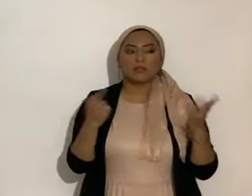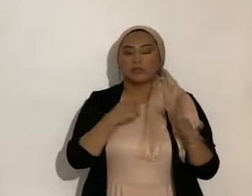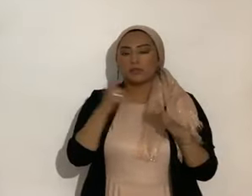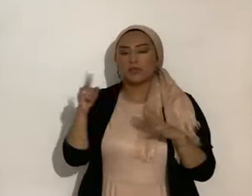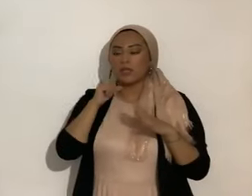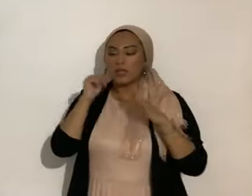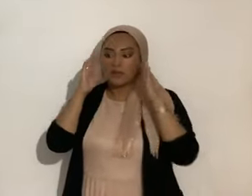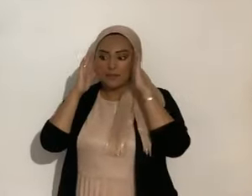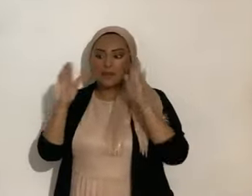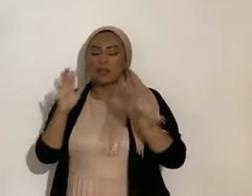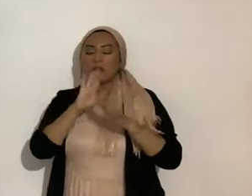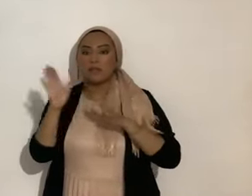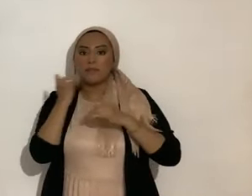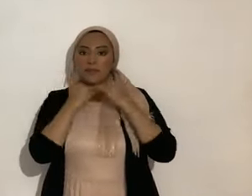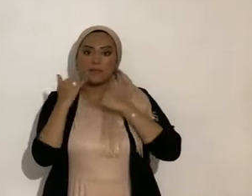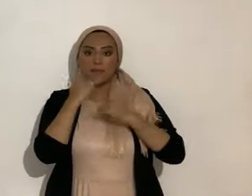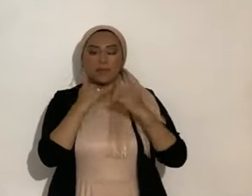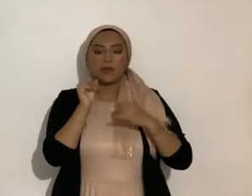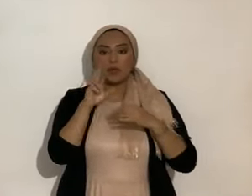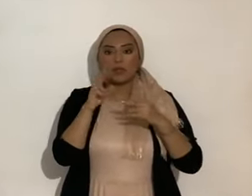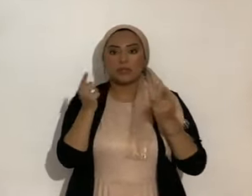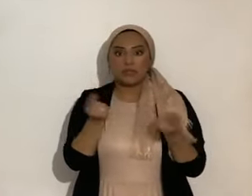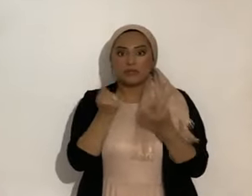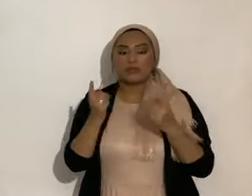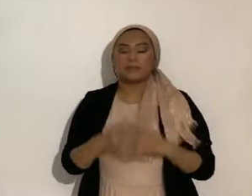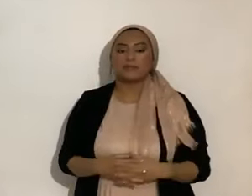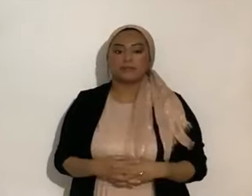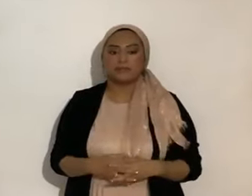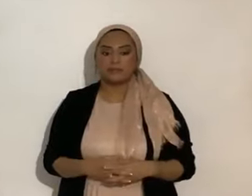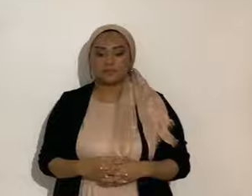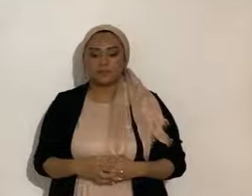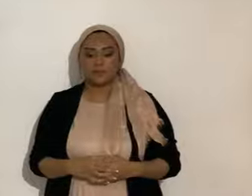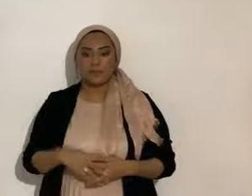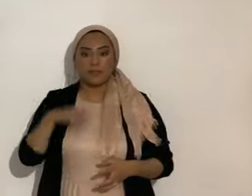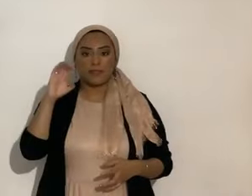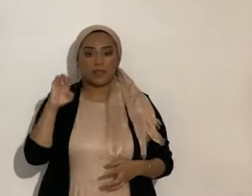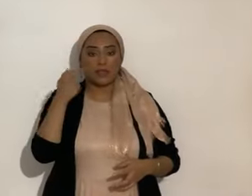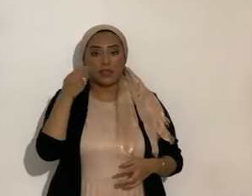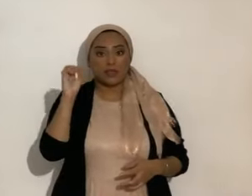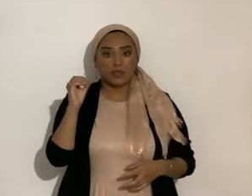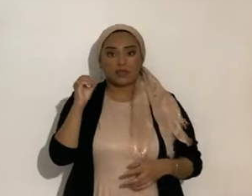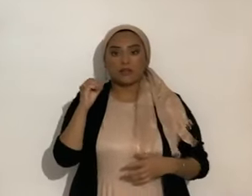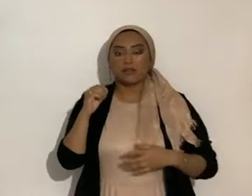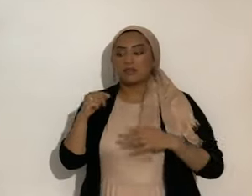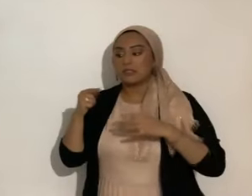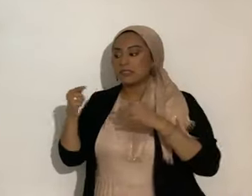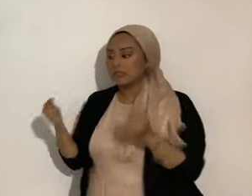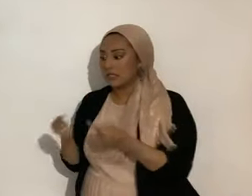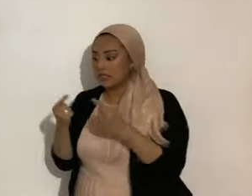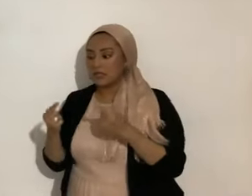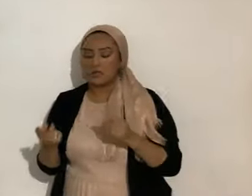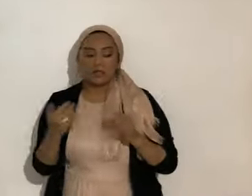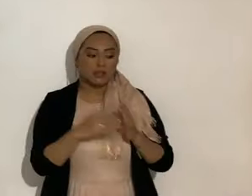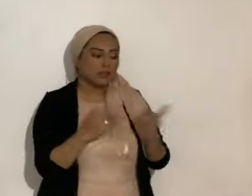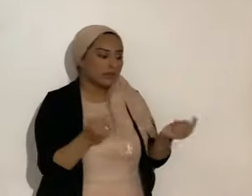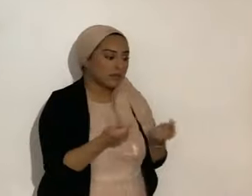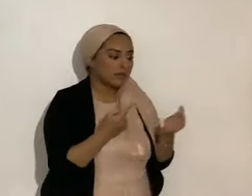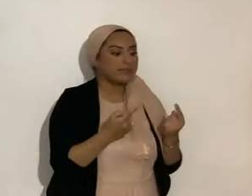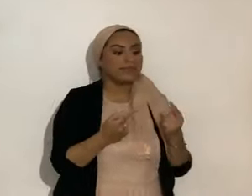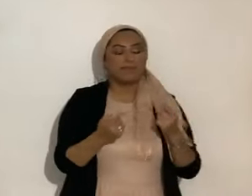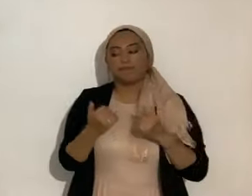desatiendas de tus errores, es decir, o pecados. Entonces, el ego se va cometiendo un pecado, otro pecado, un error,